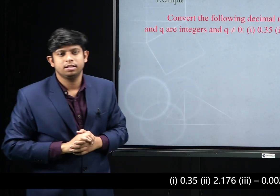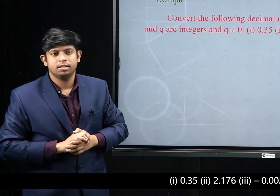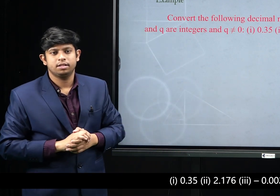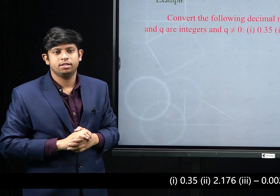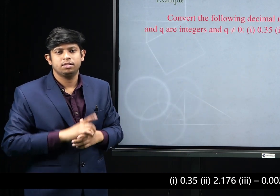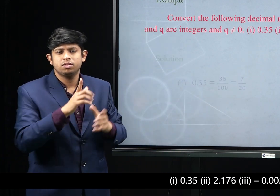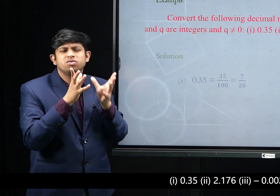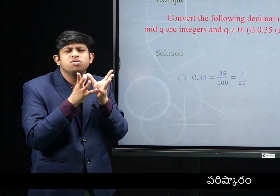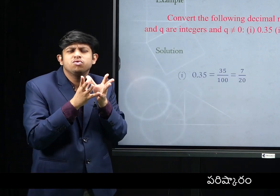-0.0028.